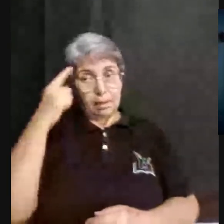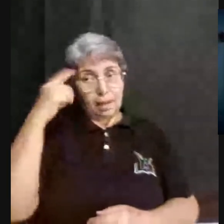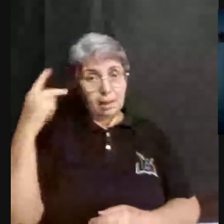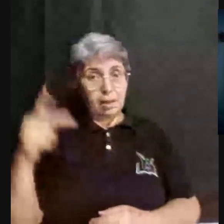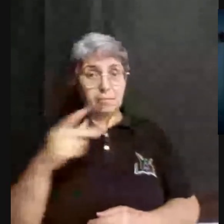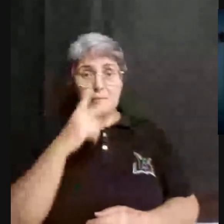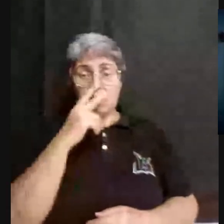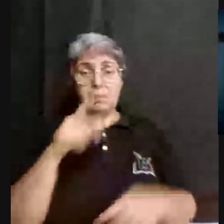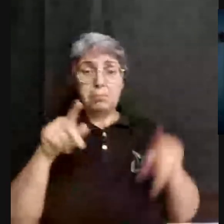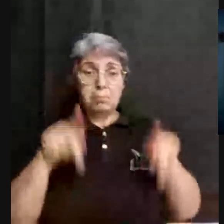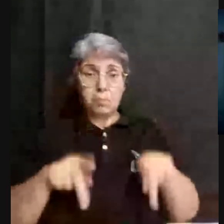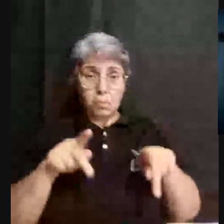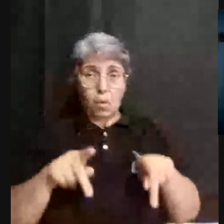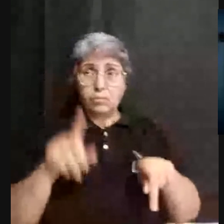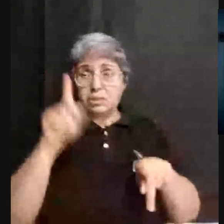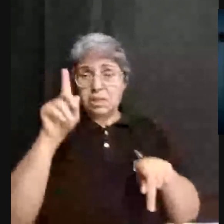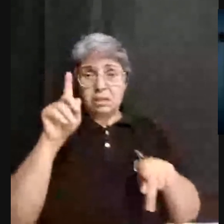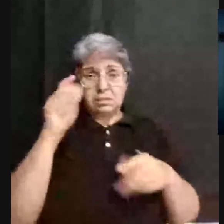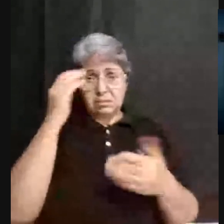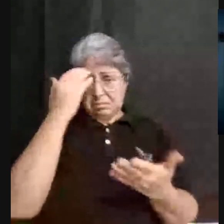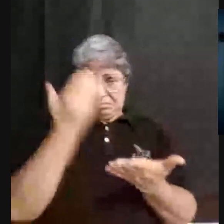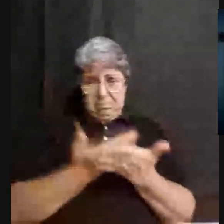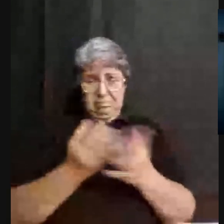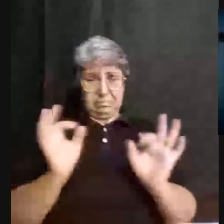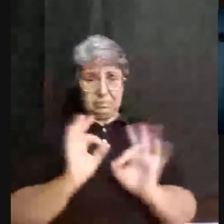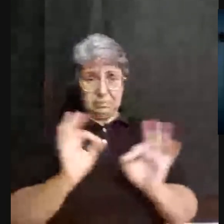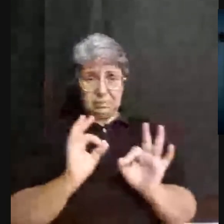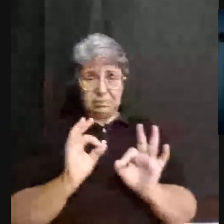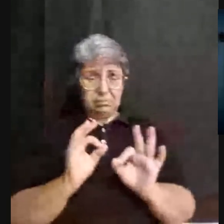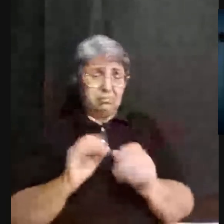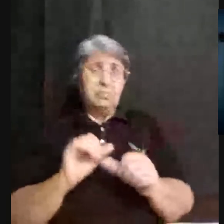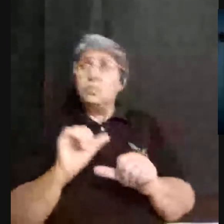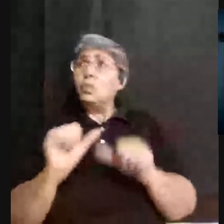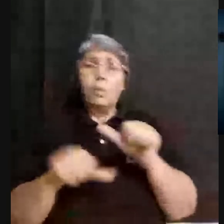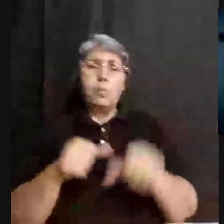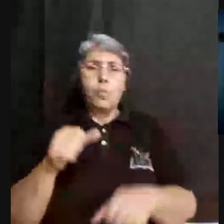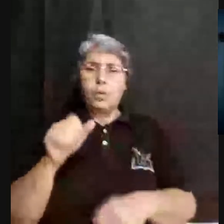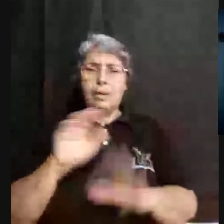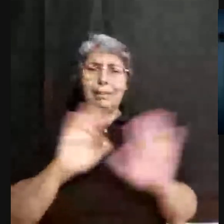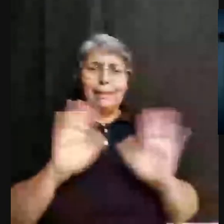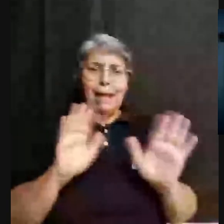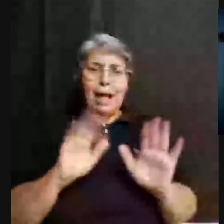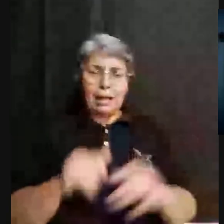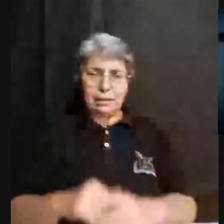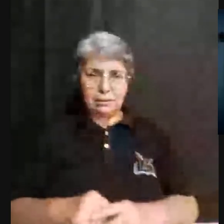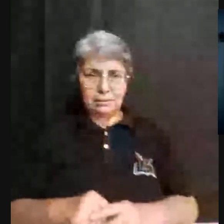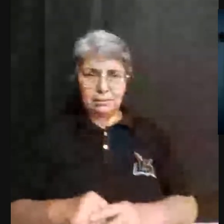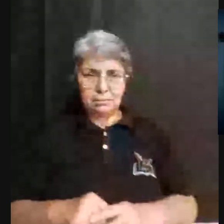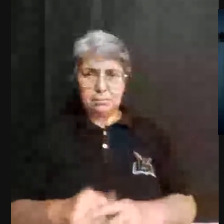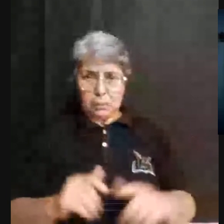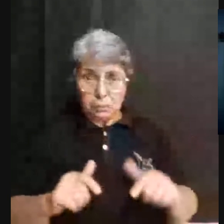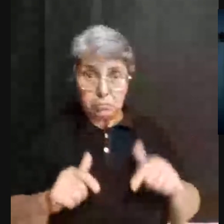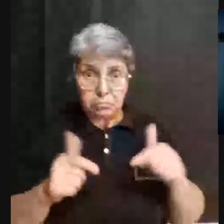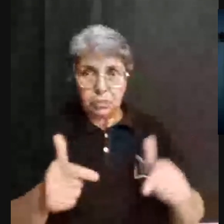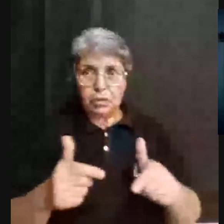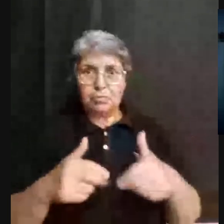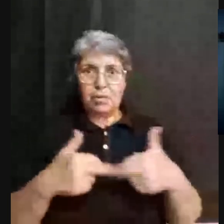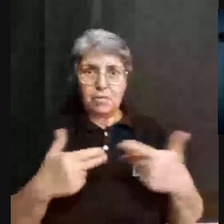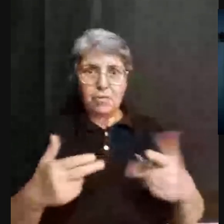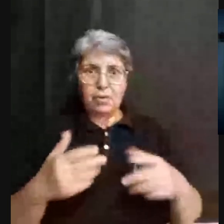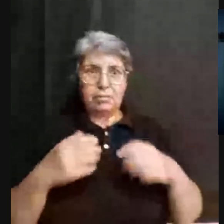A incredulidade do povo de Deus é incapaz de produzir qualquer efeito real. No final das